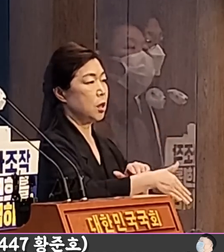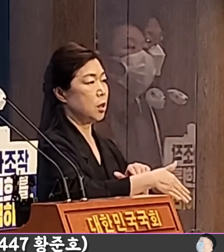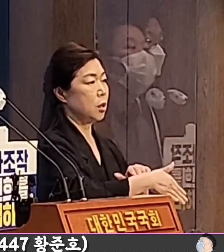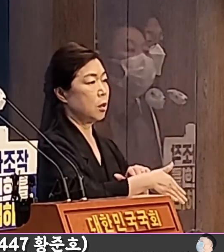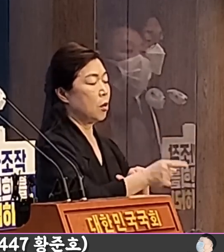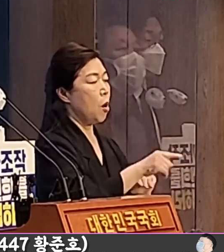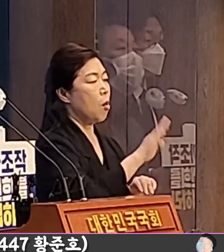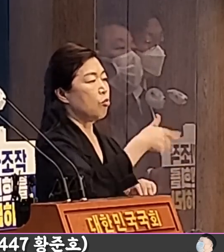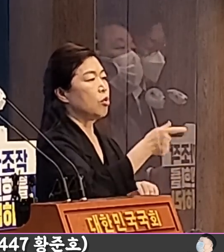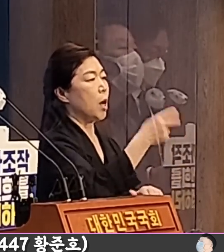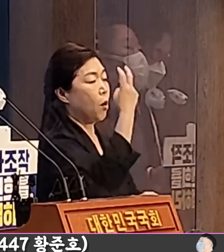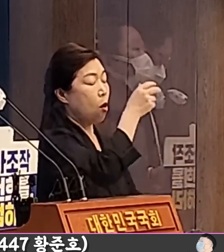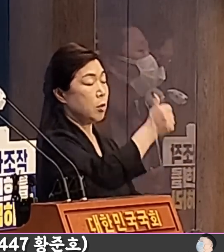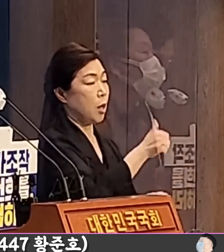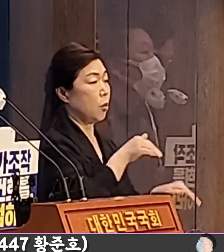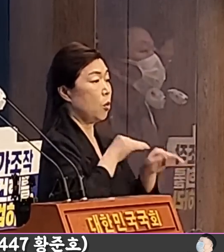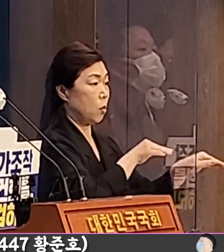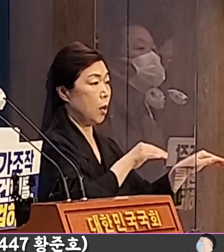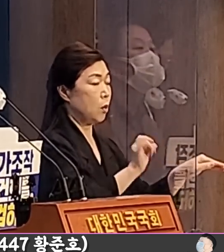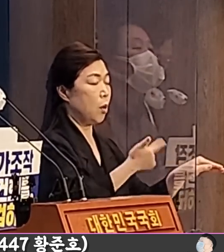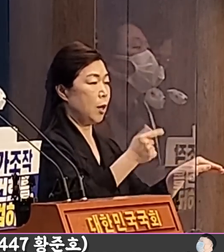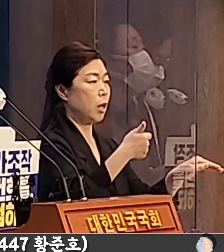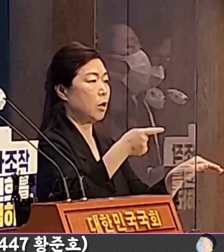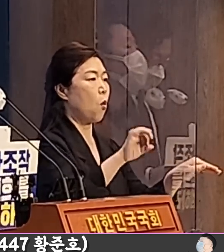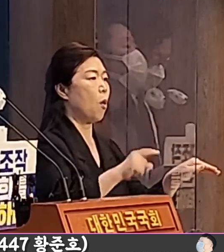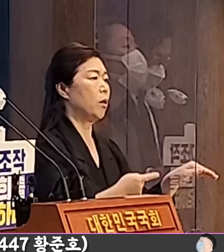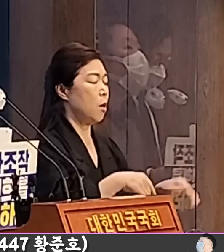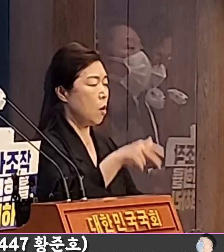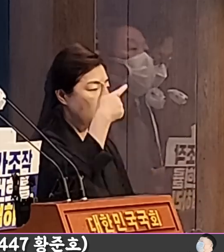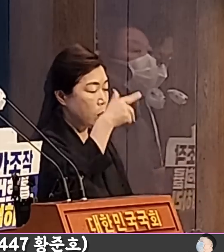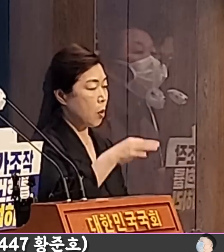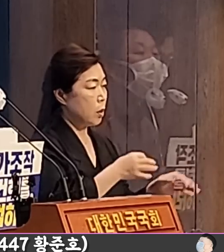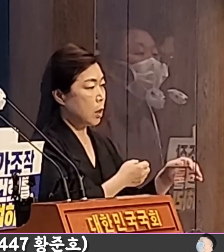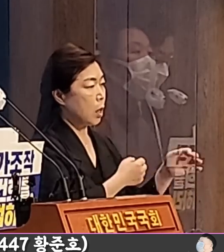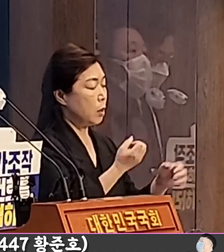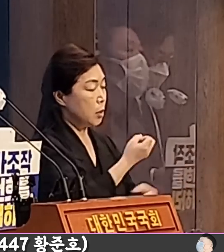교통사고도, 김건희도, 나경원도, 박덕흠도, 조선일보